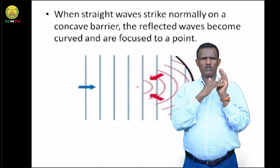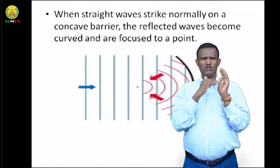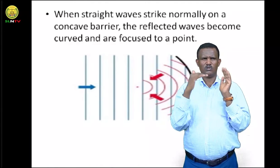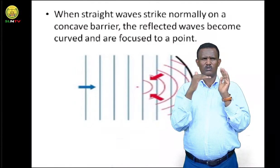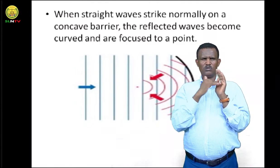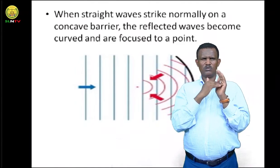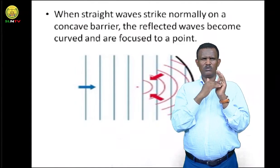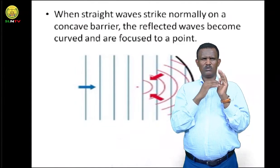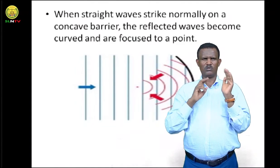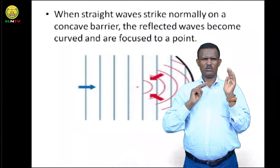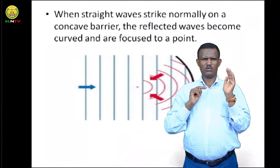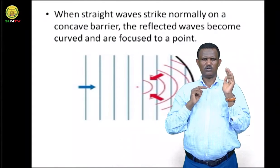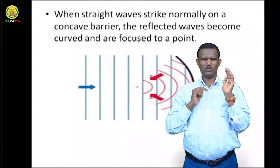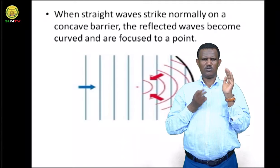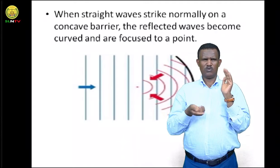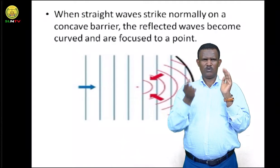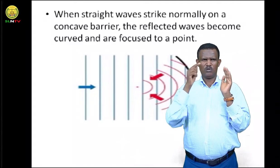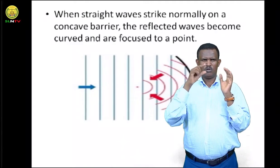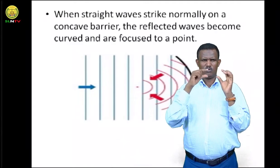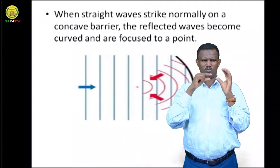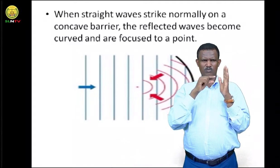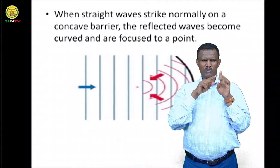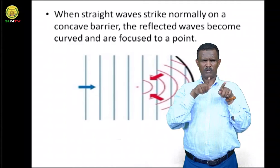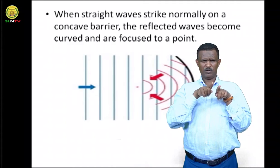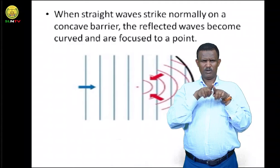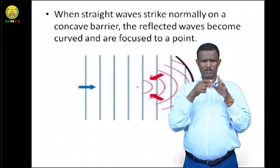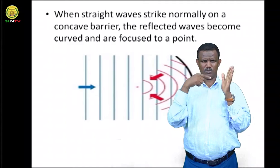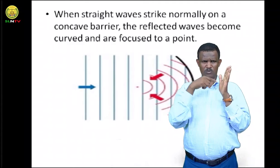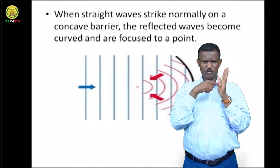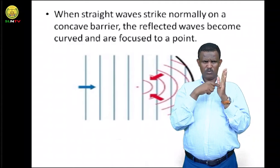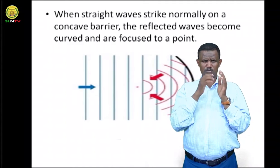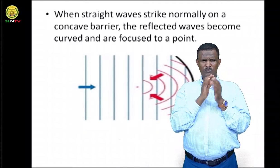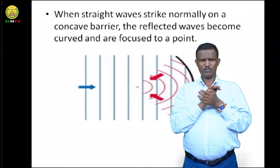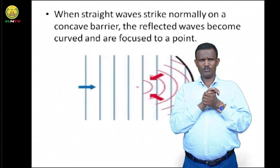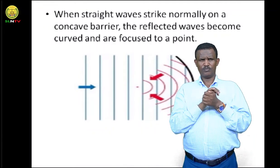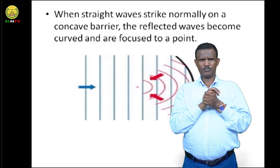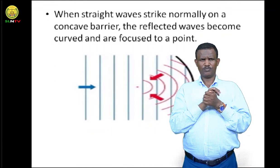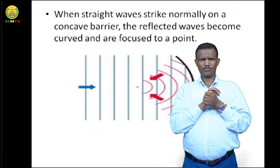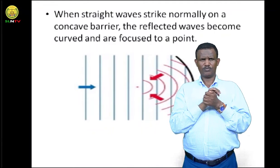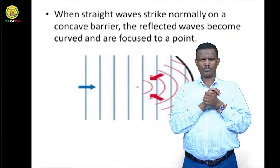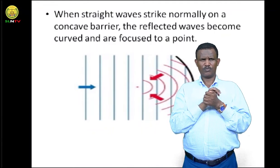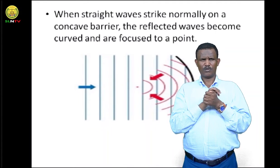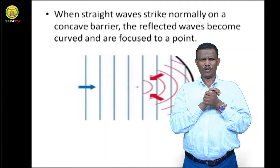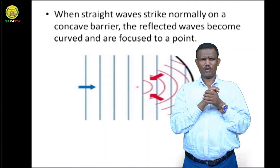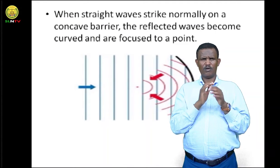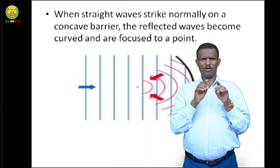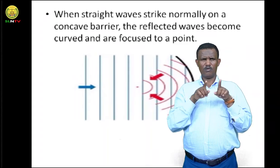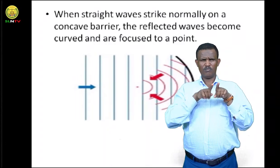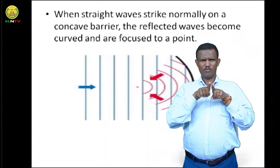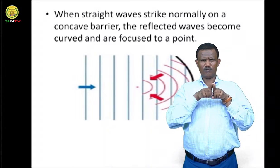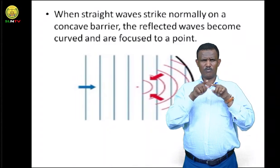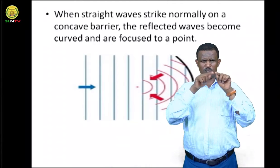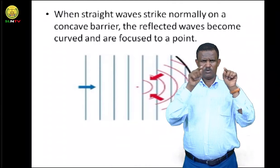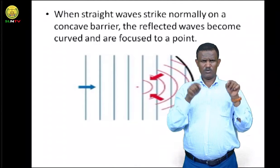u muuqataa inay meel iskugu soo ururayaan ama waxay sameysay formkii ay ku dhacday oo kale plane bay